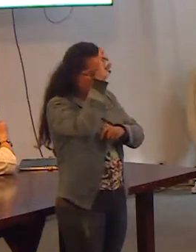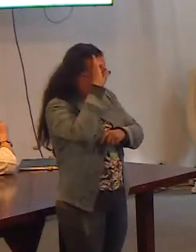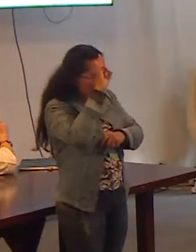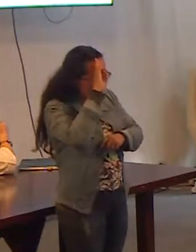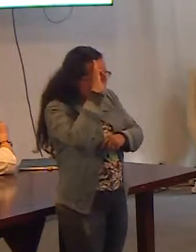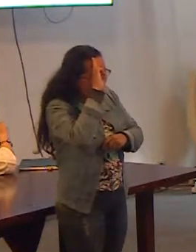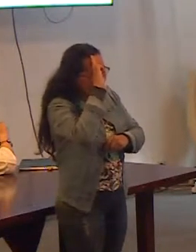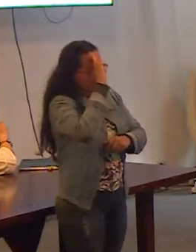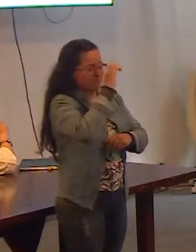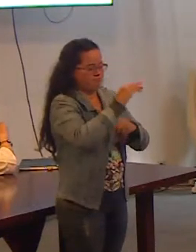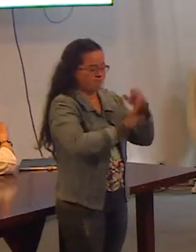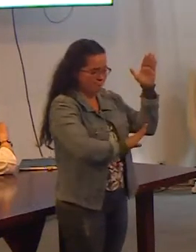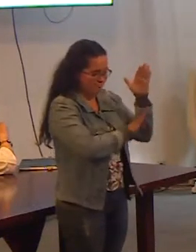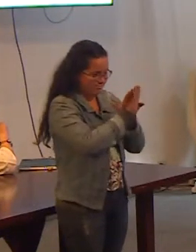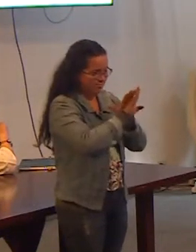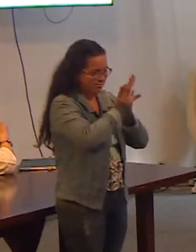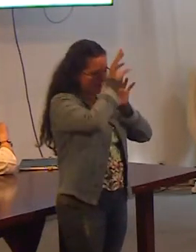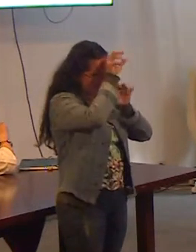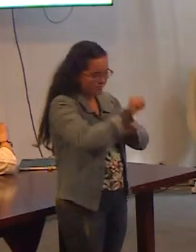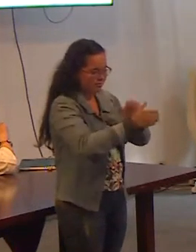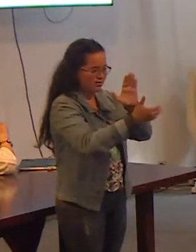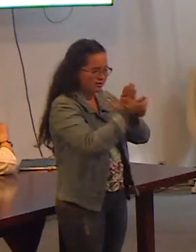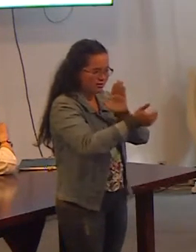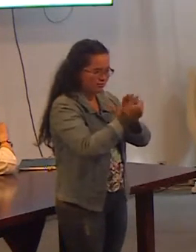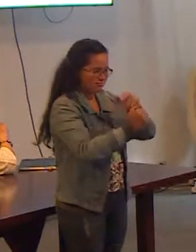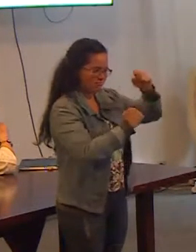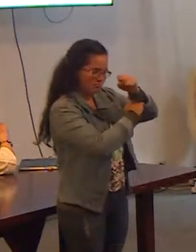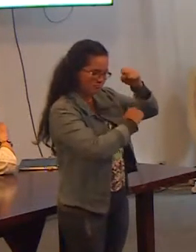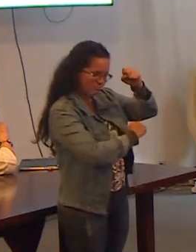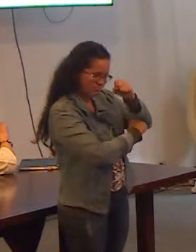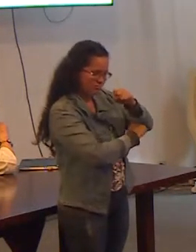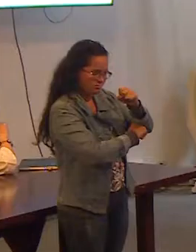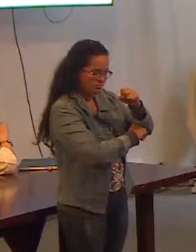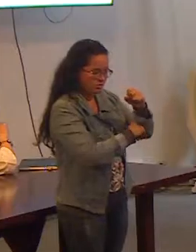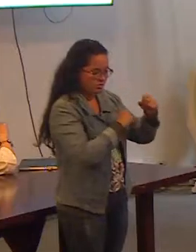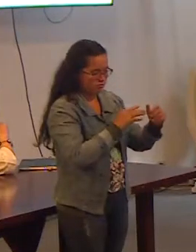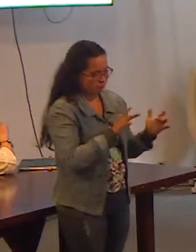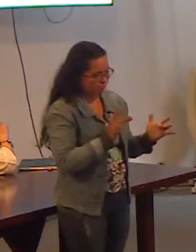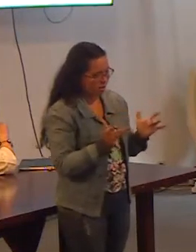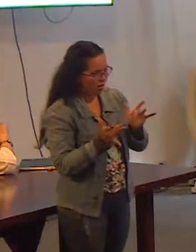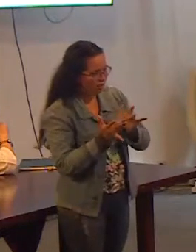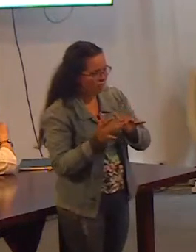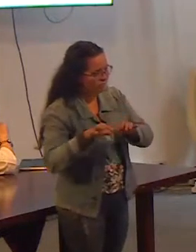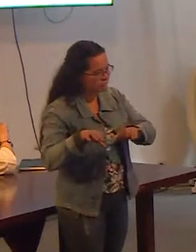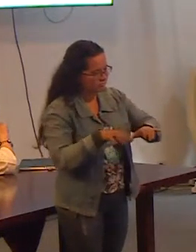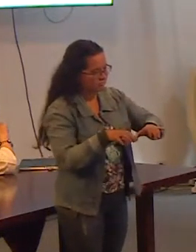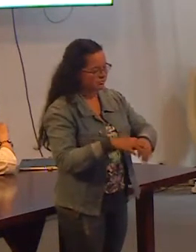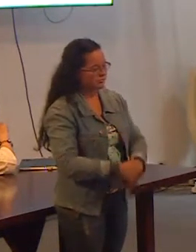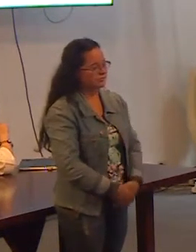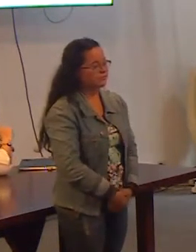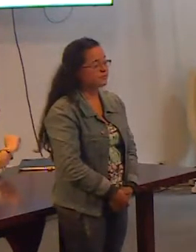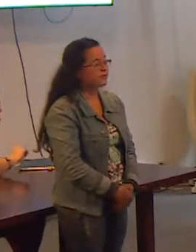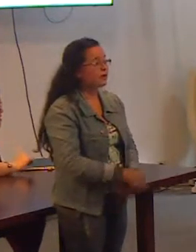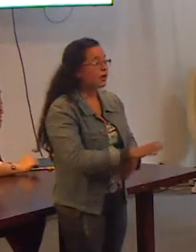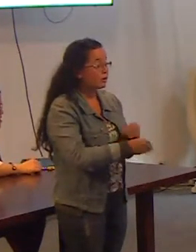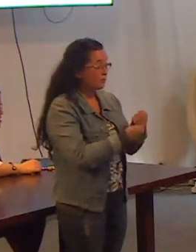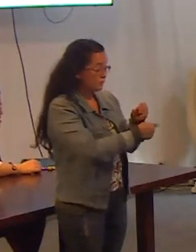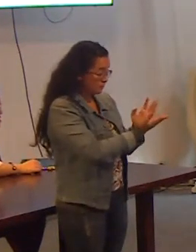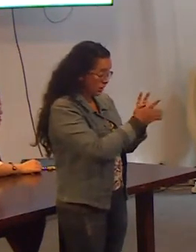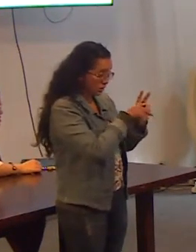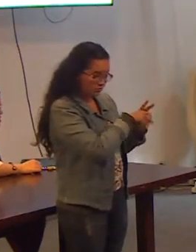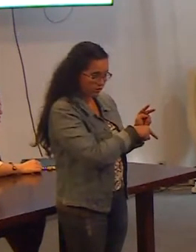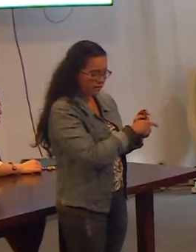desarrolla habilidades, capacidades y potencialidades en el momento de ejecutarlas. El estudiante